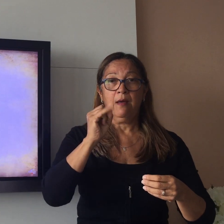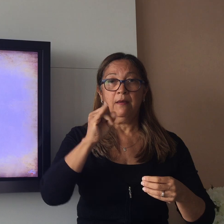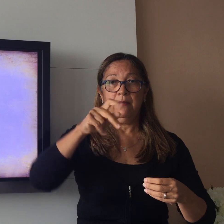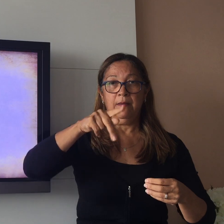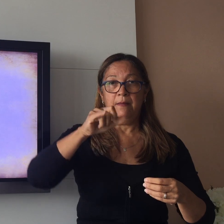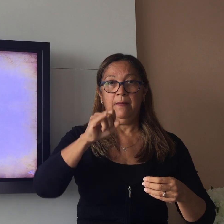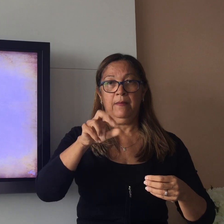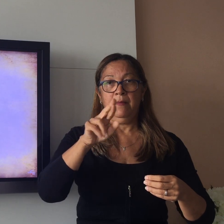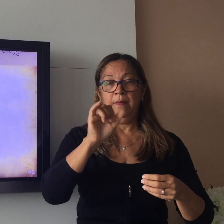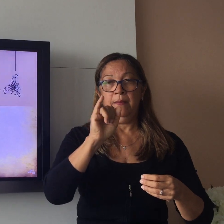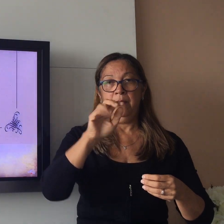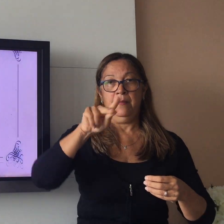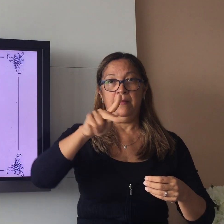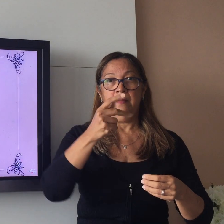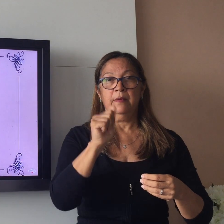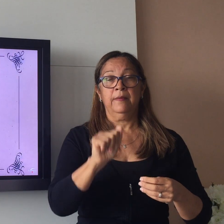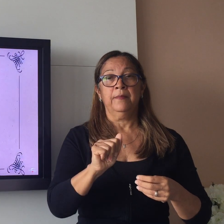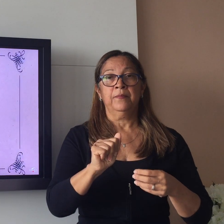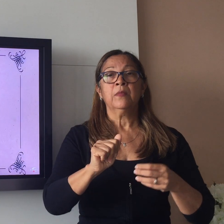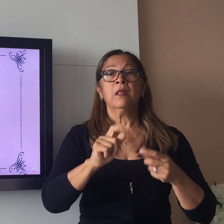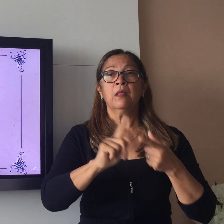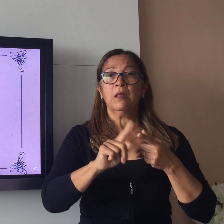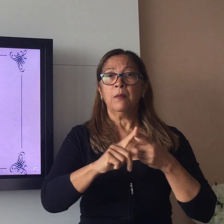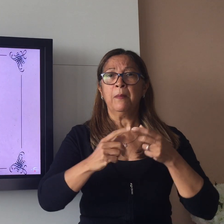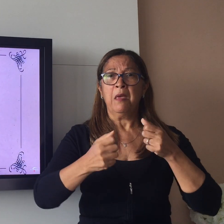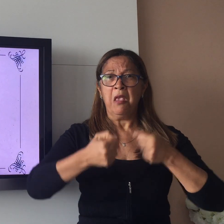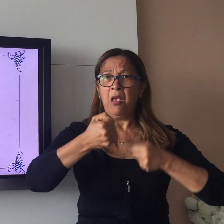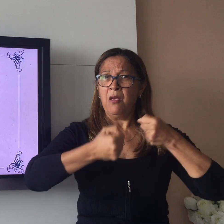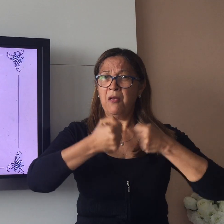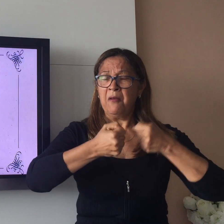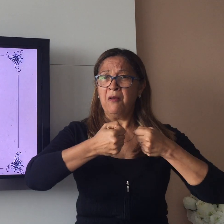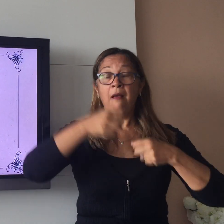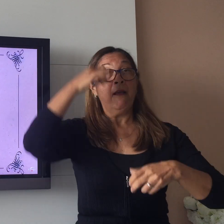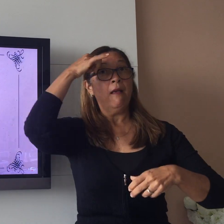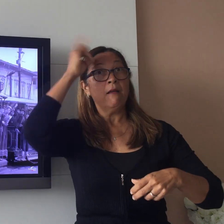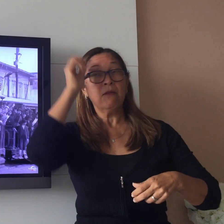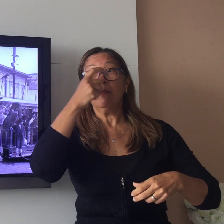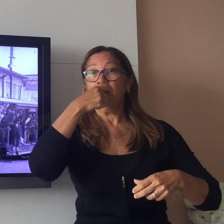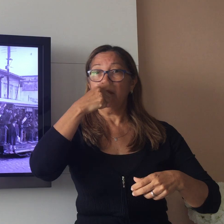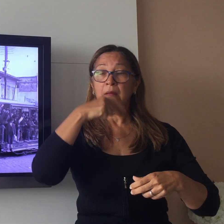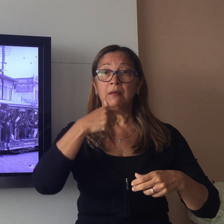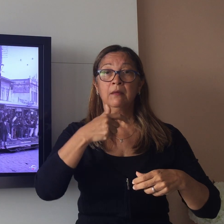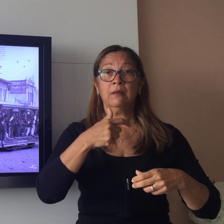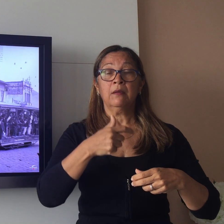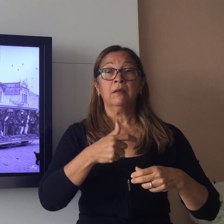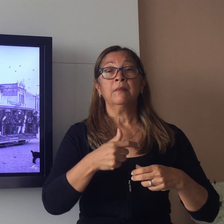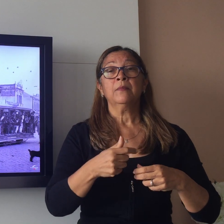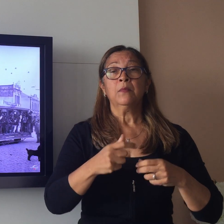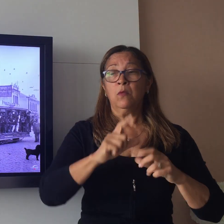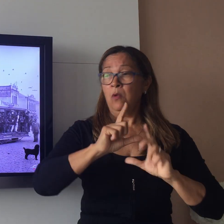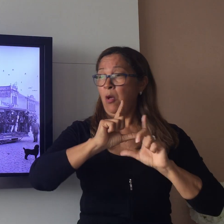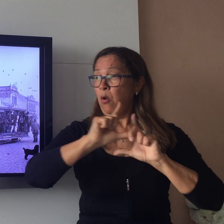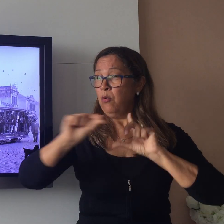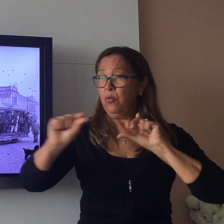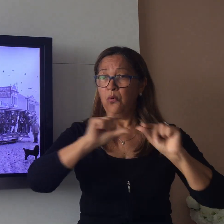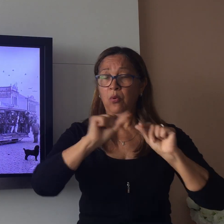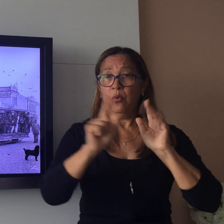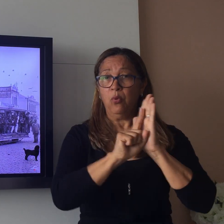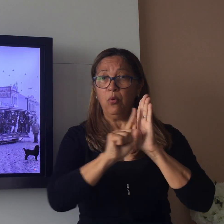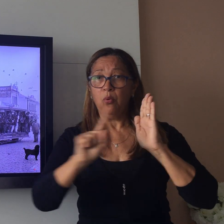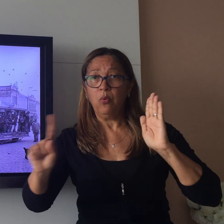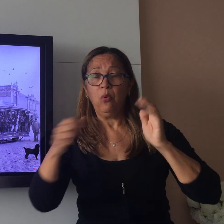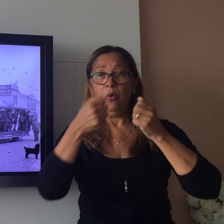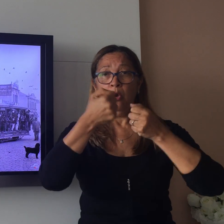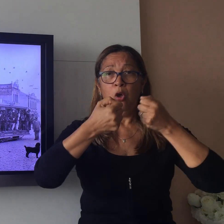caipirinha. Até automóvel é anunciado como forma de evitar a gripe, fugindo das aglomerações dos